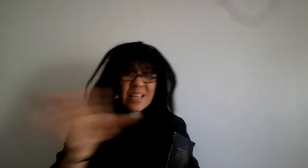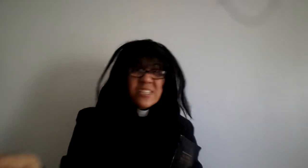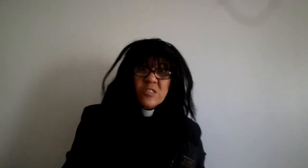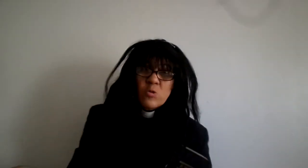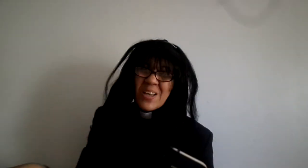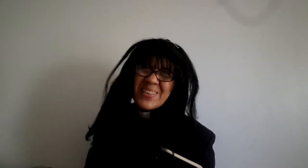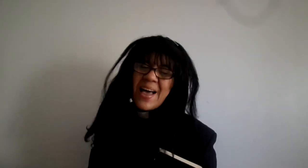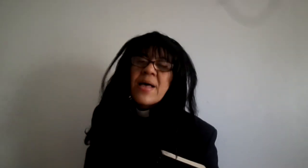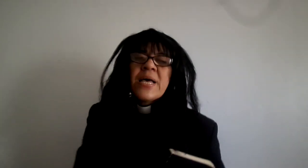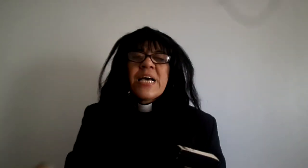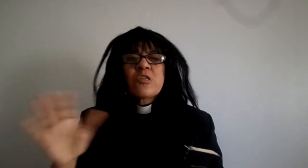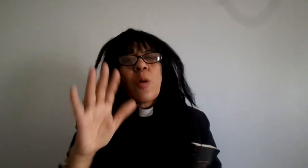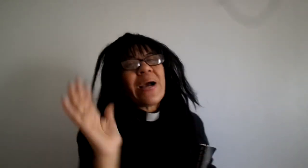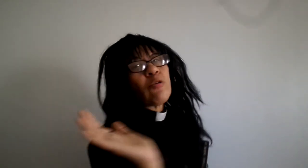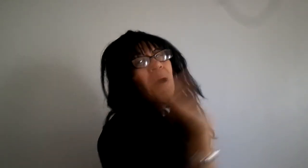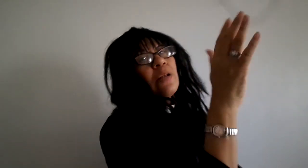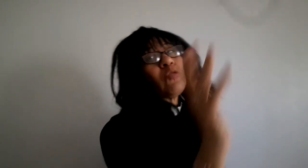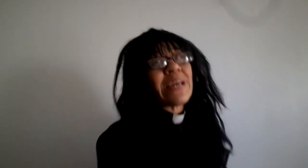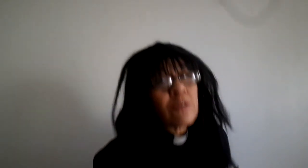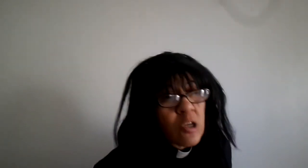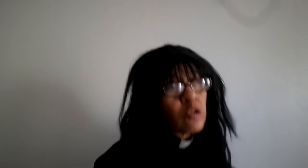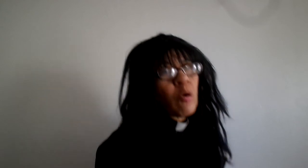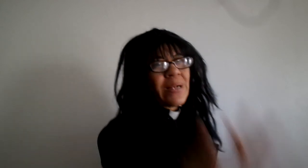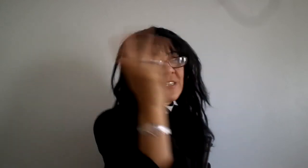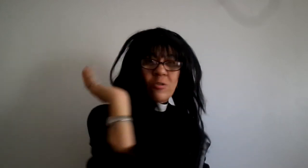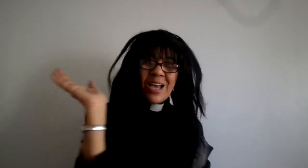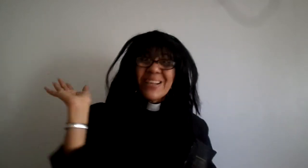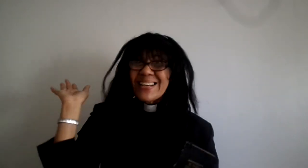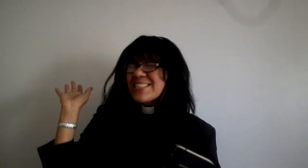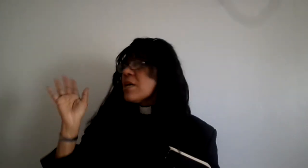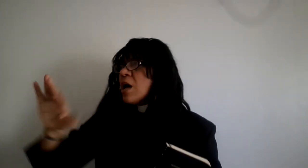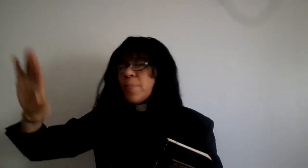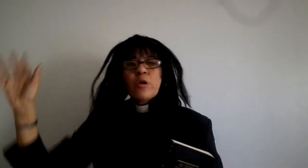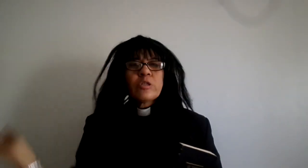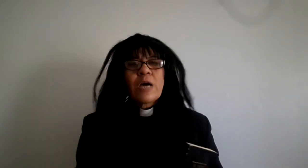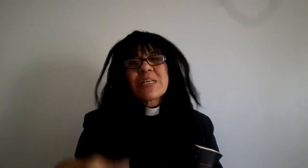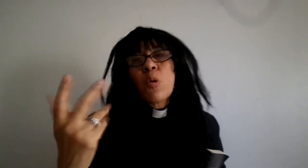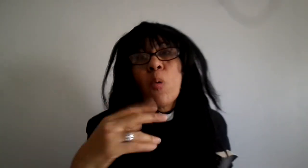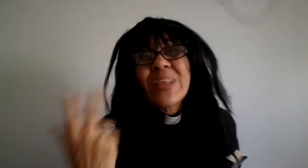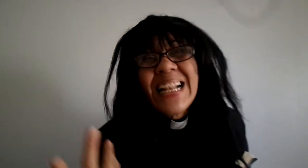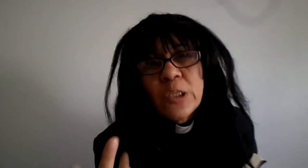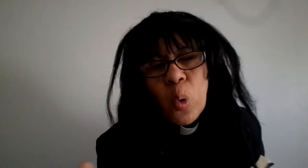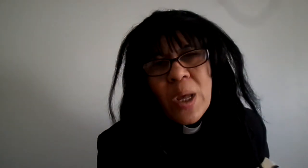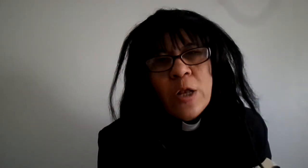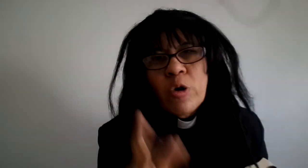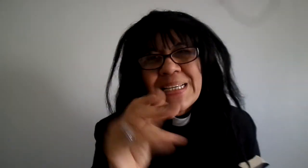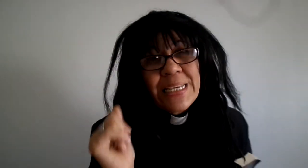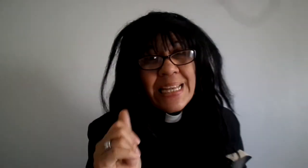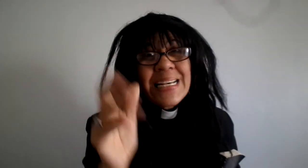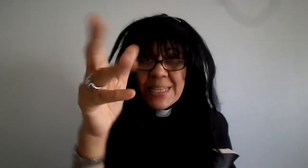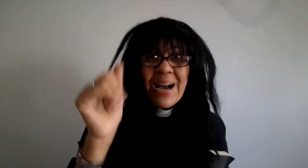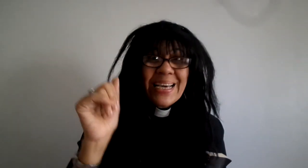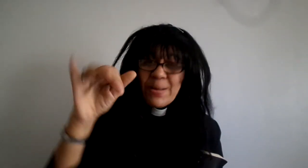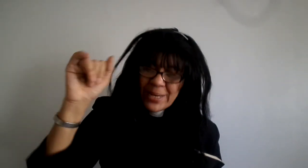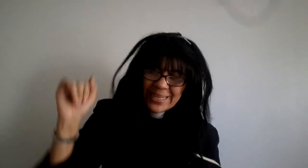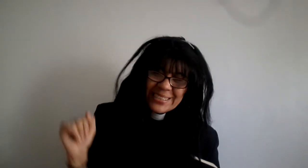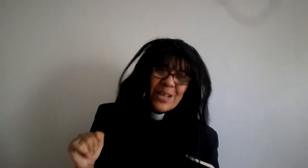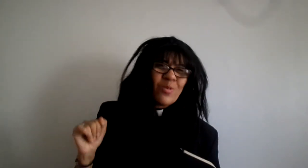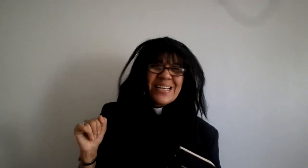de eso se usa más nada. Eso era para aquellos aleluya que Dios se los llevó para el cielo ya. ¿Verdad que sí? Pero los diablos son modernos. Los que quieren que se van a quedar para la gran tribulación.